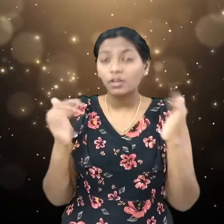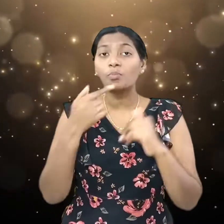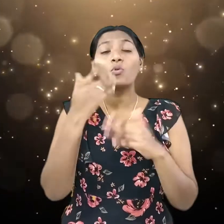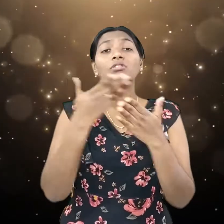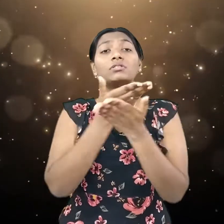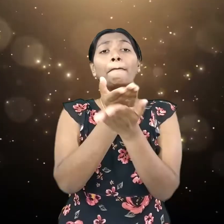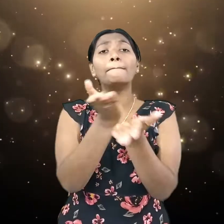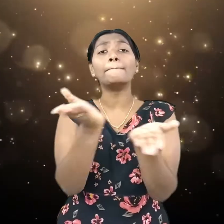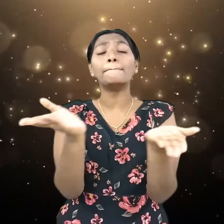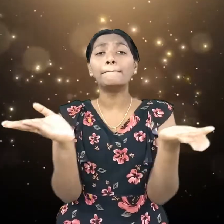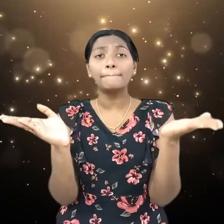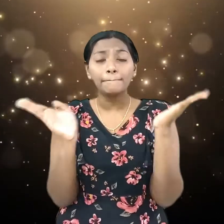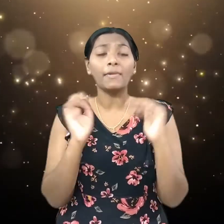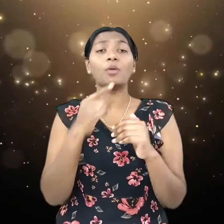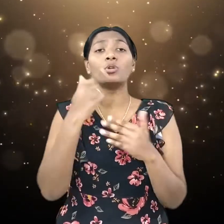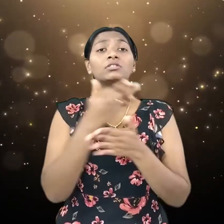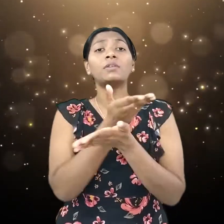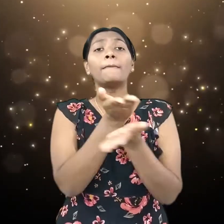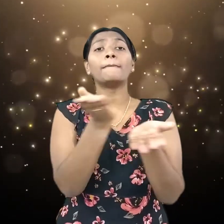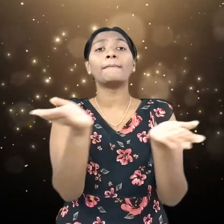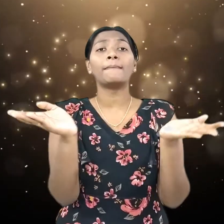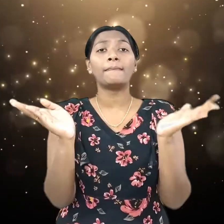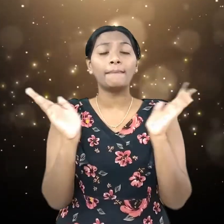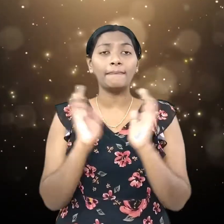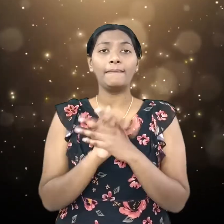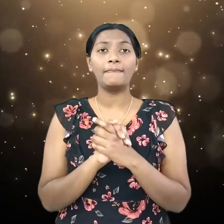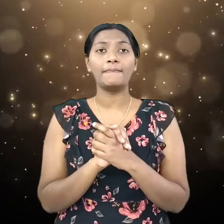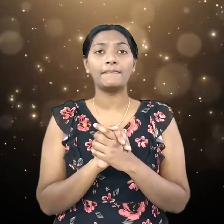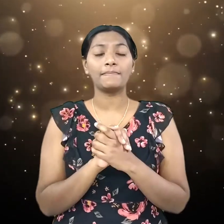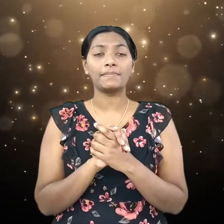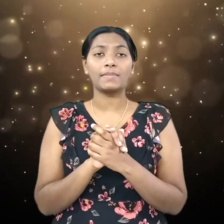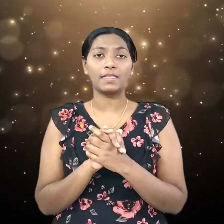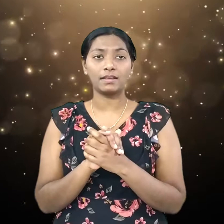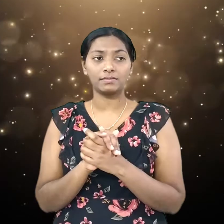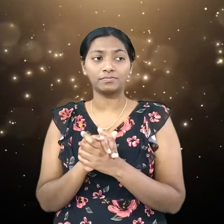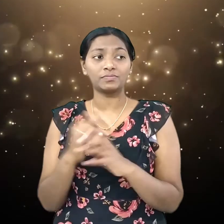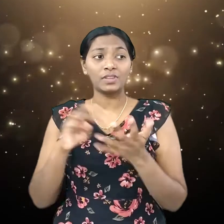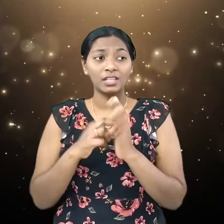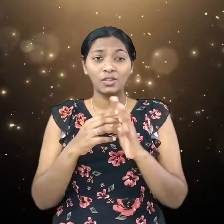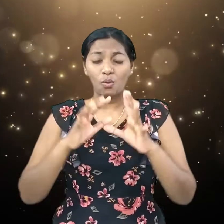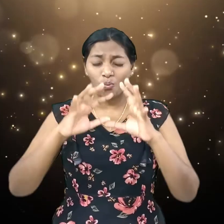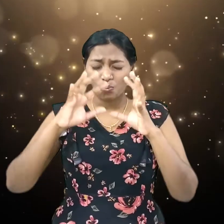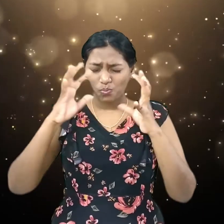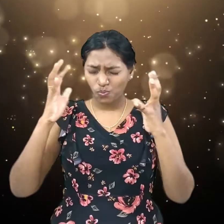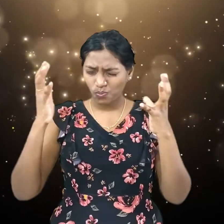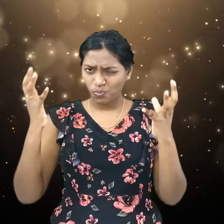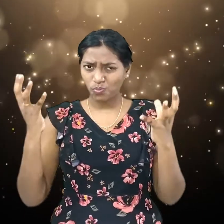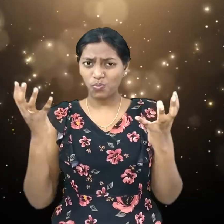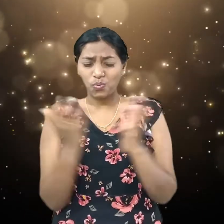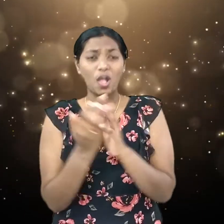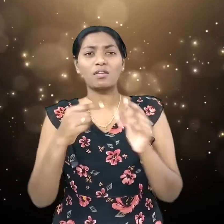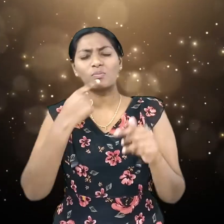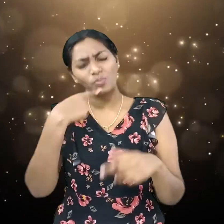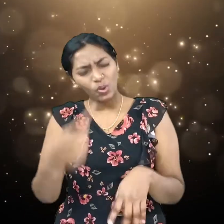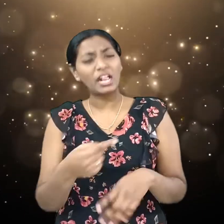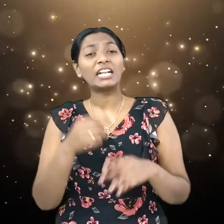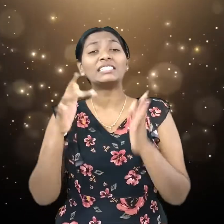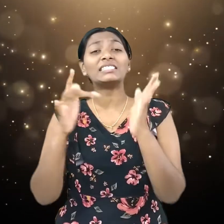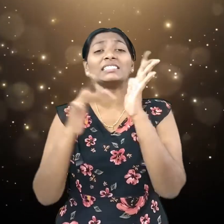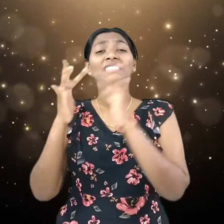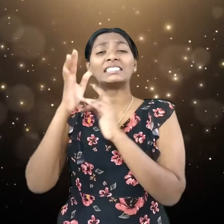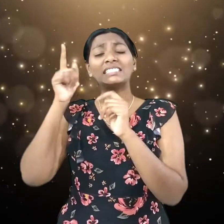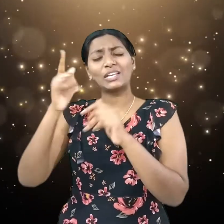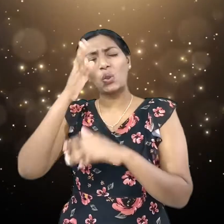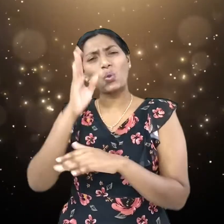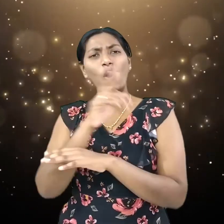पर। एक दिन पूरी दुनिया ने कि यीशु मसीह प्रभु है, प्रेज द लॉर्ड, हालेलुया। ऑप्शन है नहीं, क्या कहा मैंने,